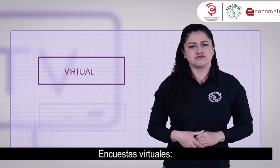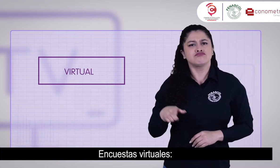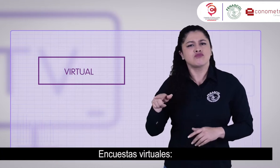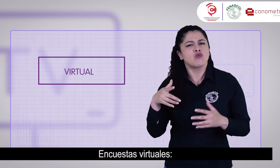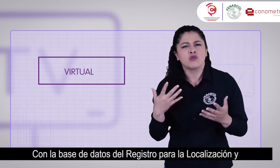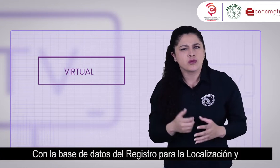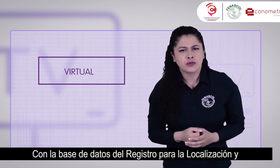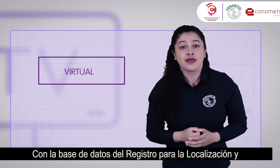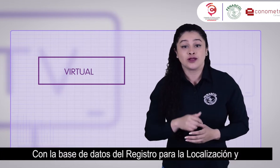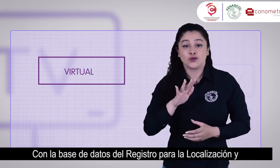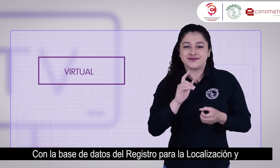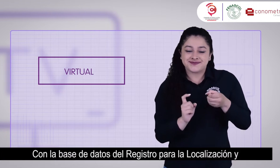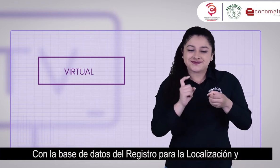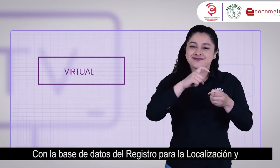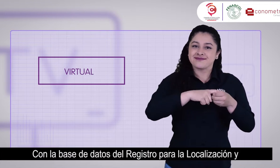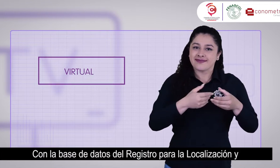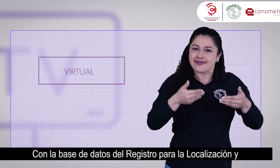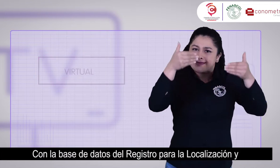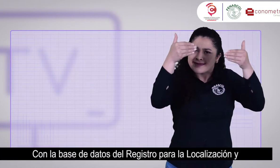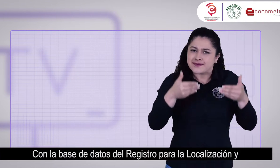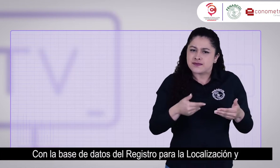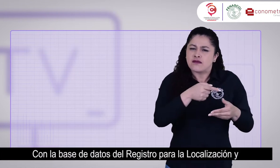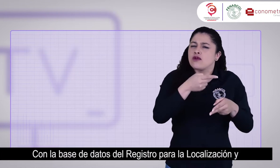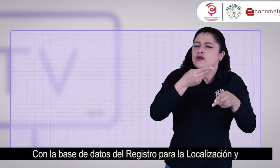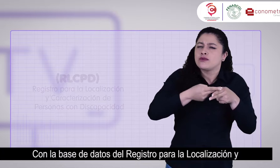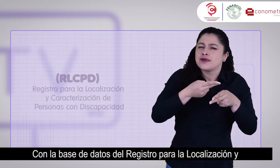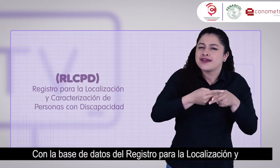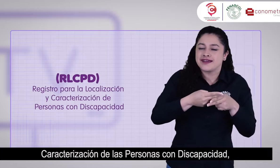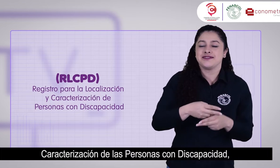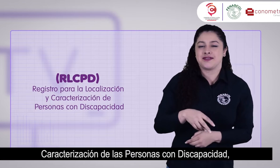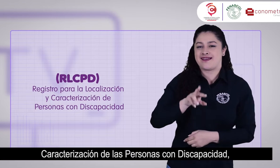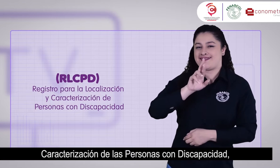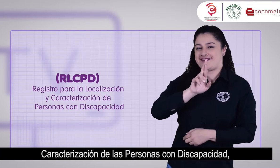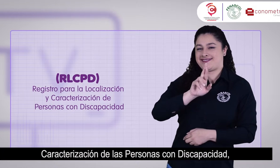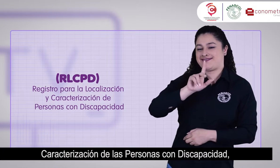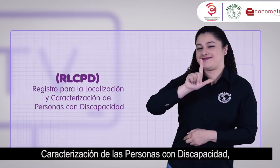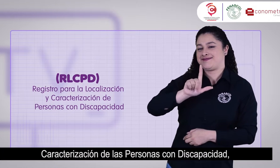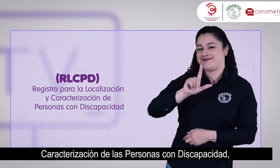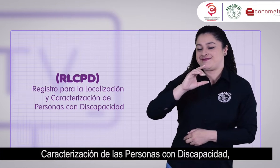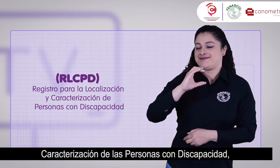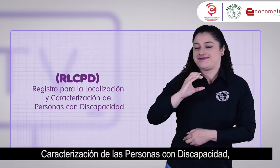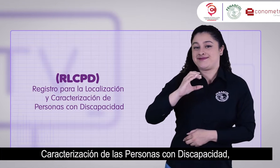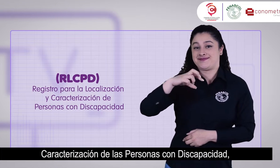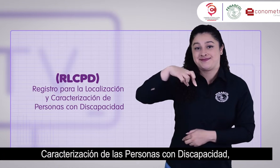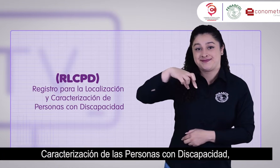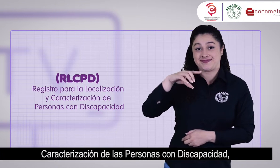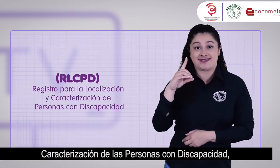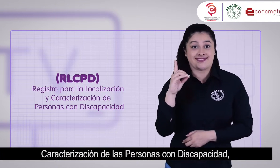Con la base de datos del registro para la localización y caracterización de las personas con discapacidad,